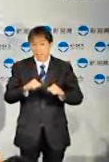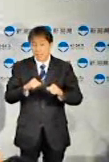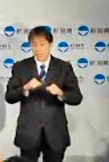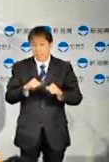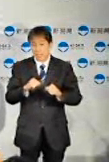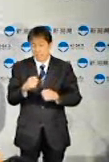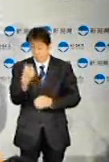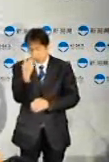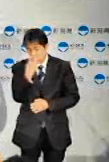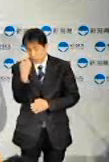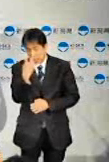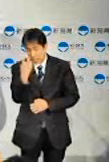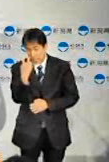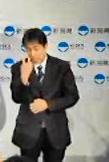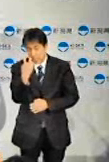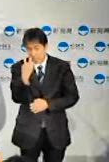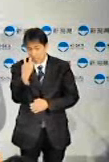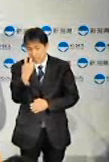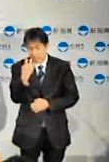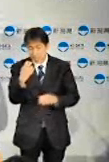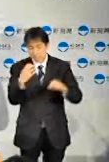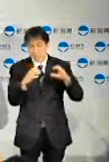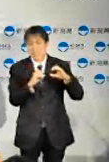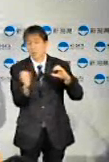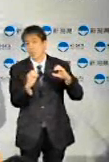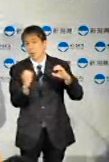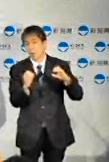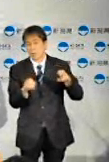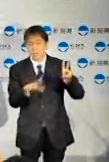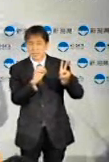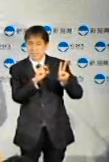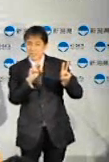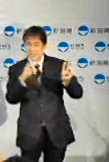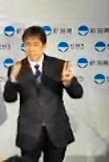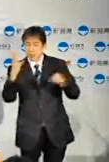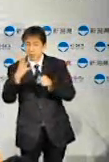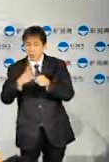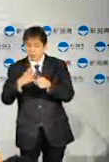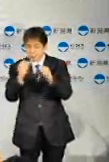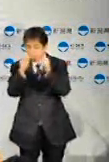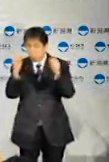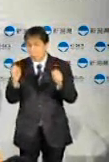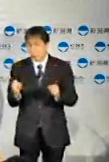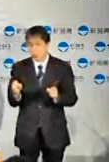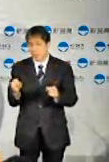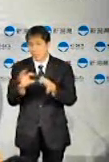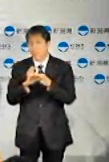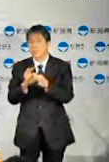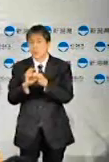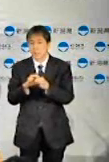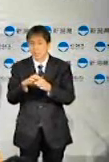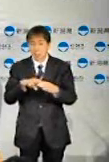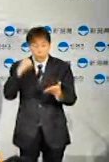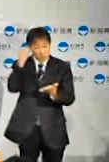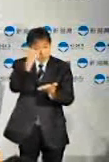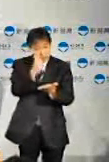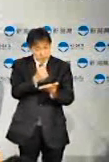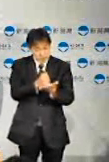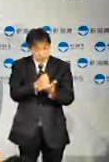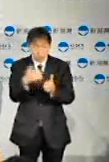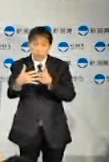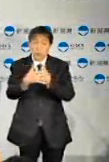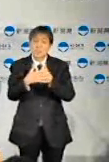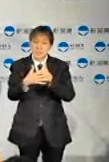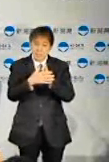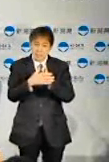需要調査ですとか、また脱炭素2024年の問題の、まあ、そういった少しこう実現に追い風になるような材料が今